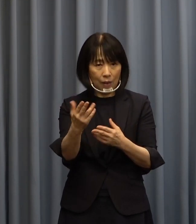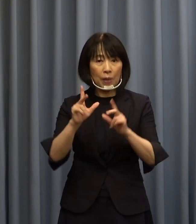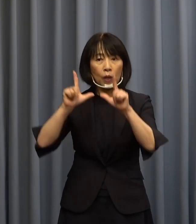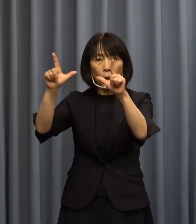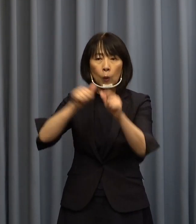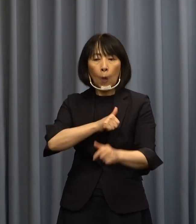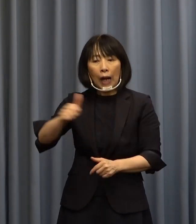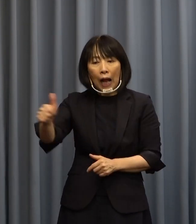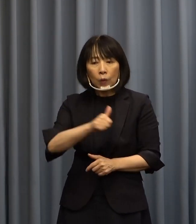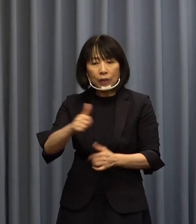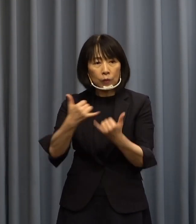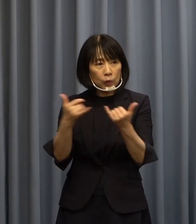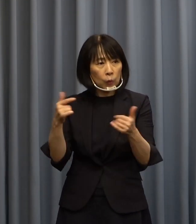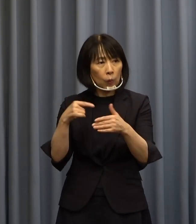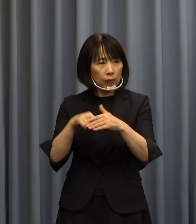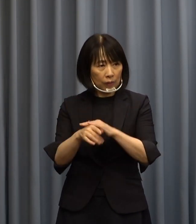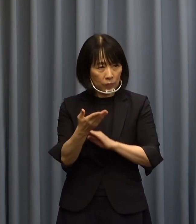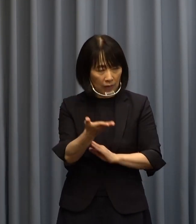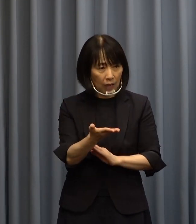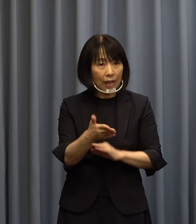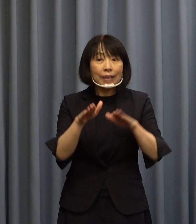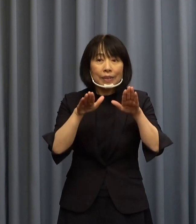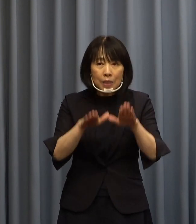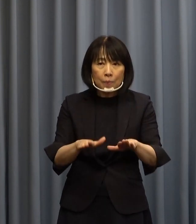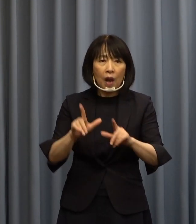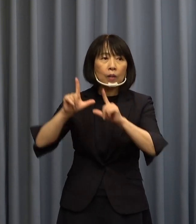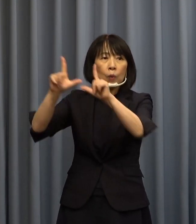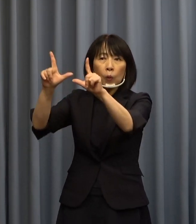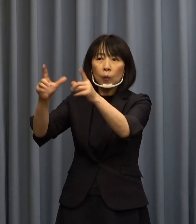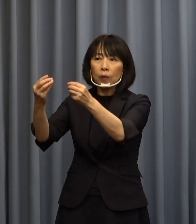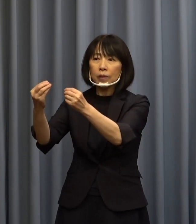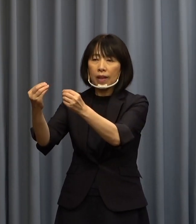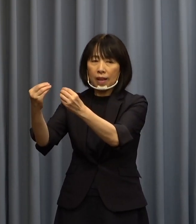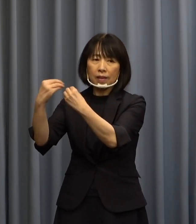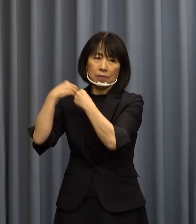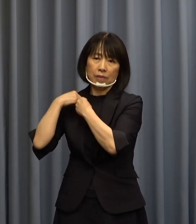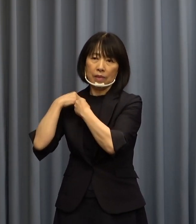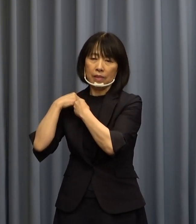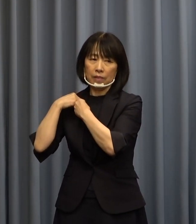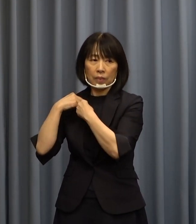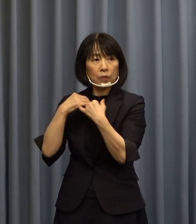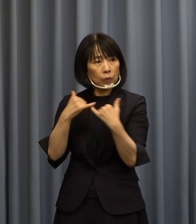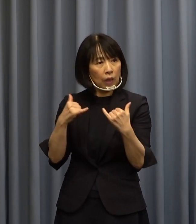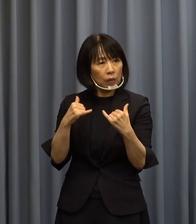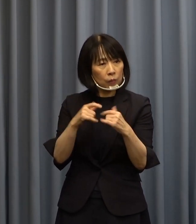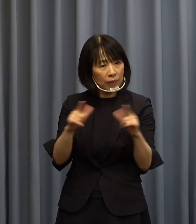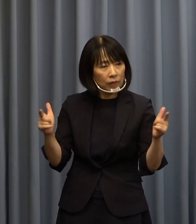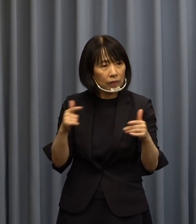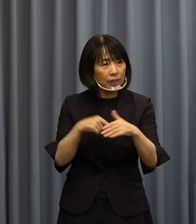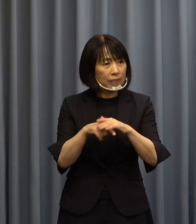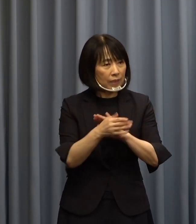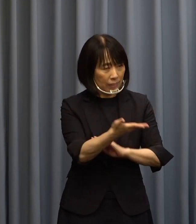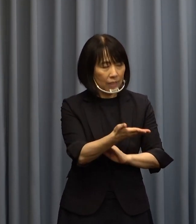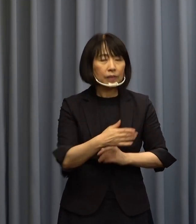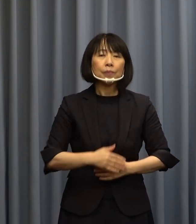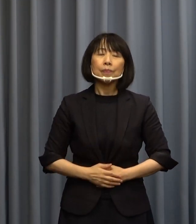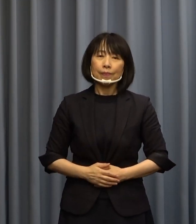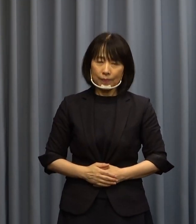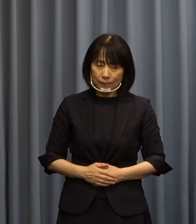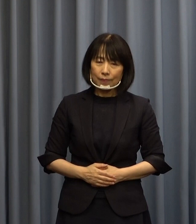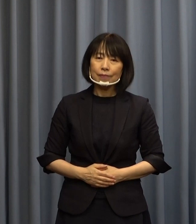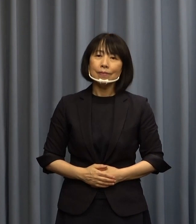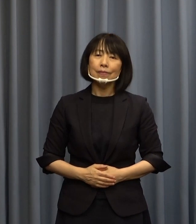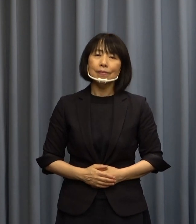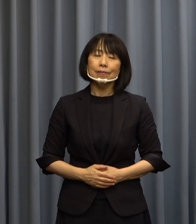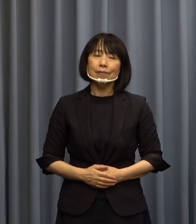もいると思うので、なぜこの時期に東京由来が多くなっているのか、どのように捉えているのか教えてください。 これはあくま